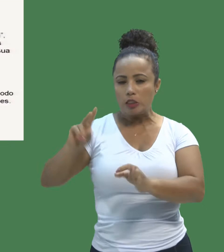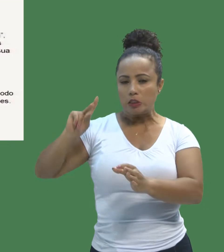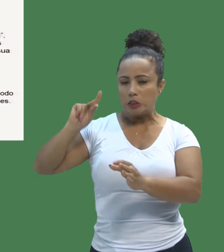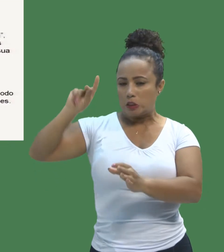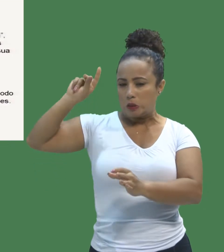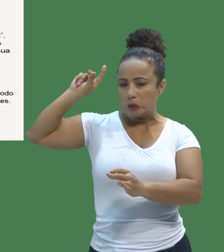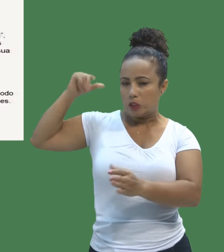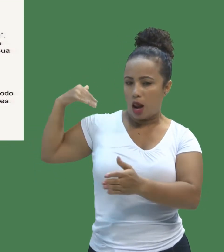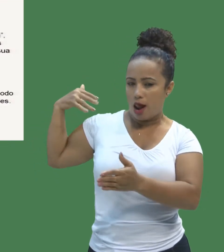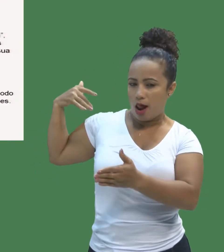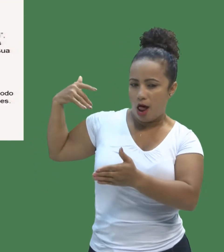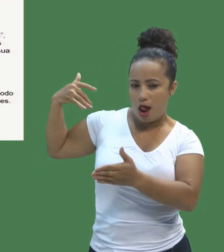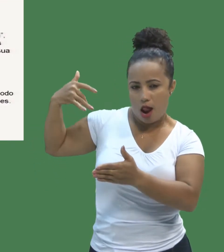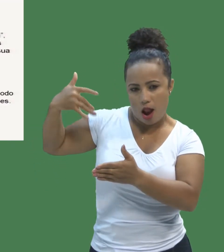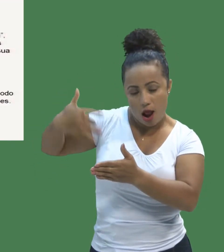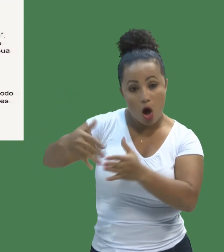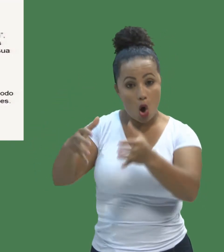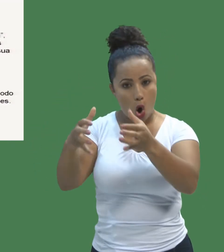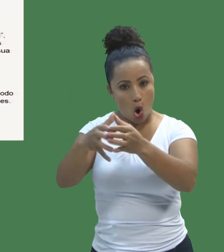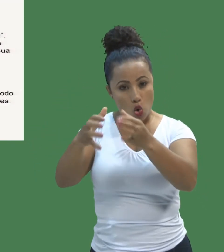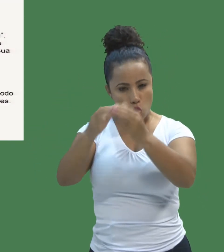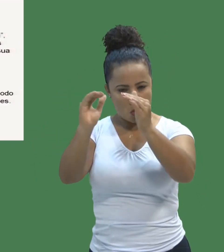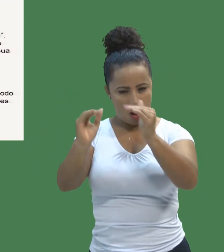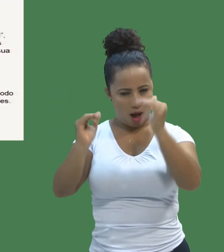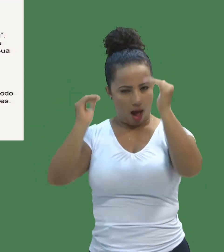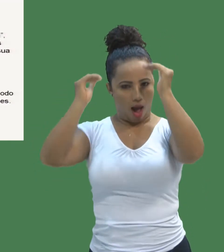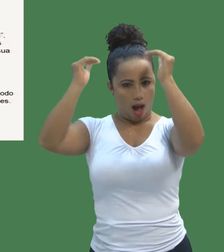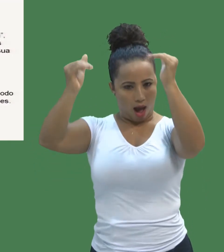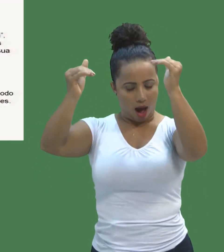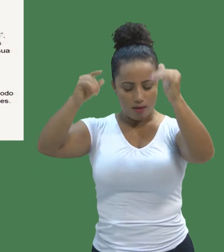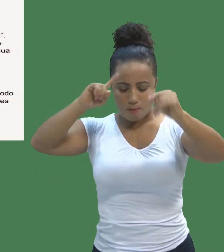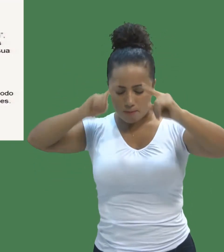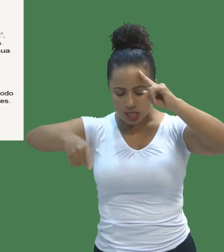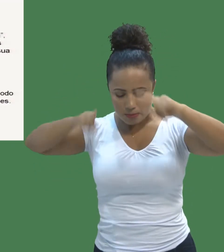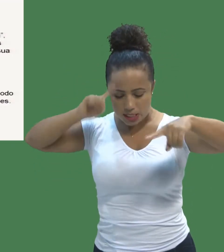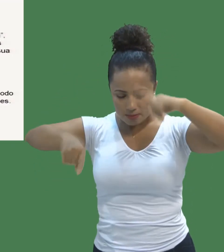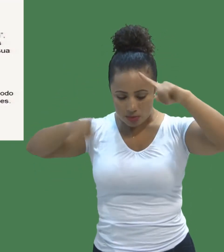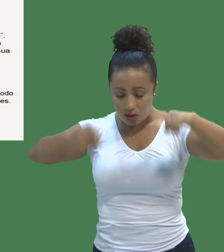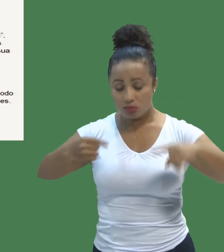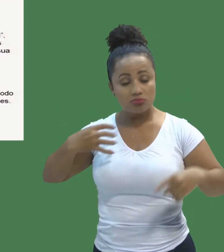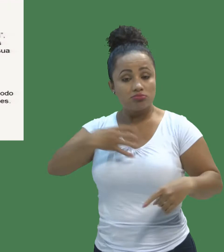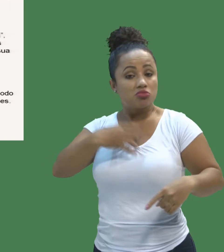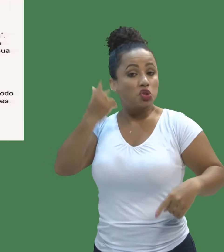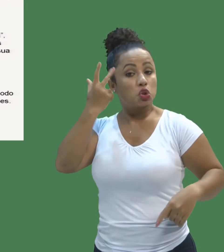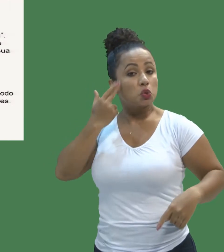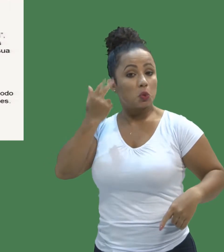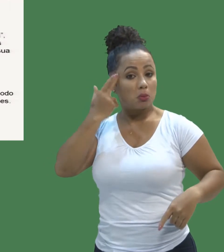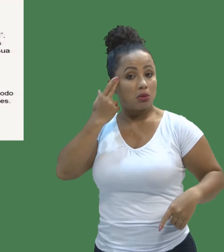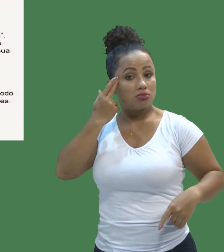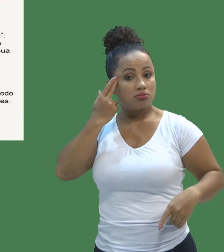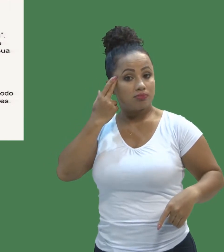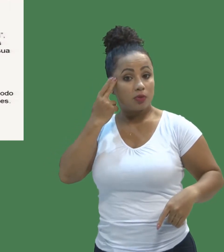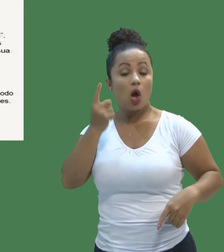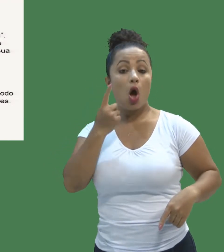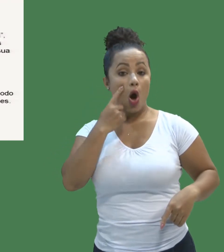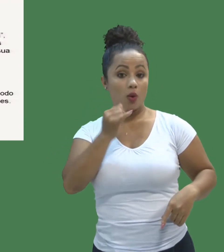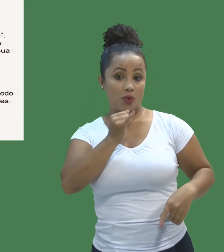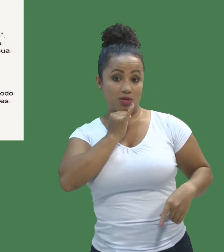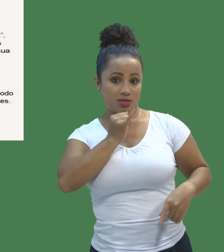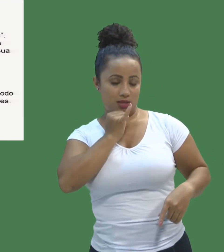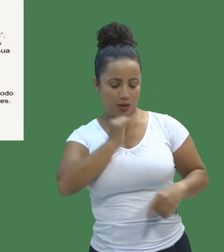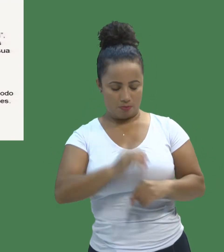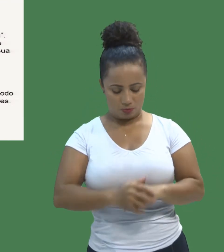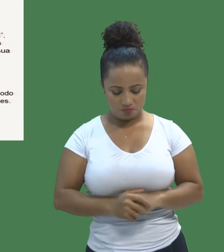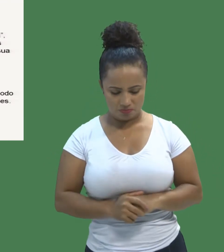tão antigo que os próprios membros da classe dominante acham muito natural.